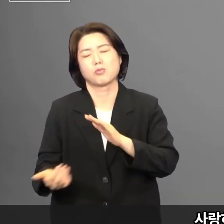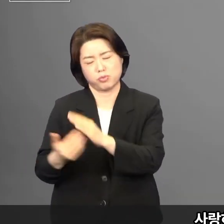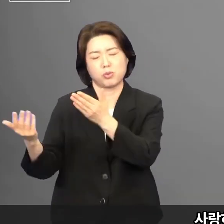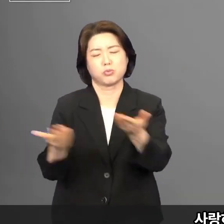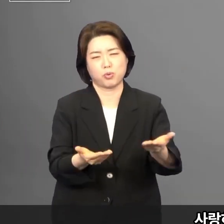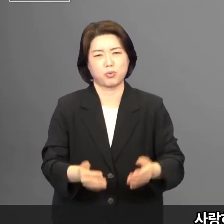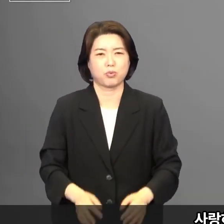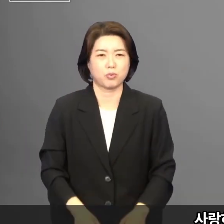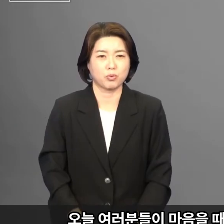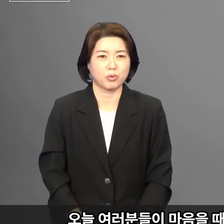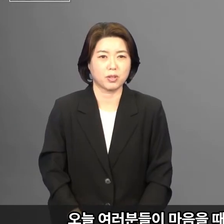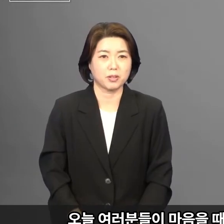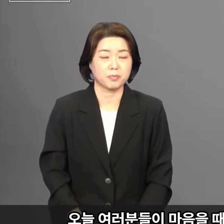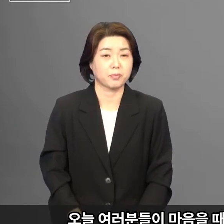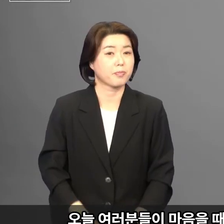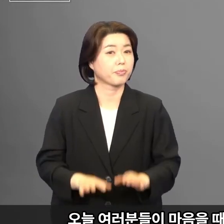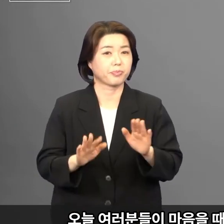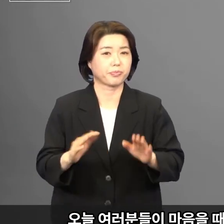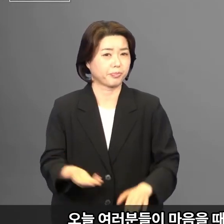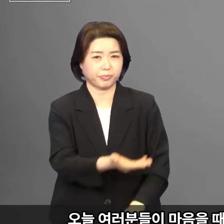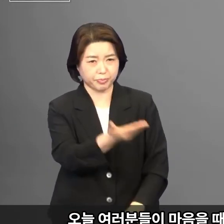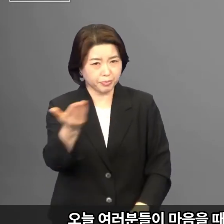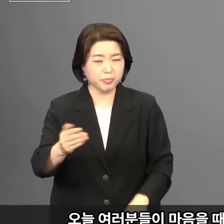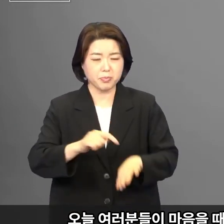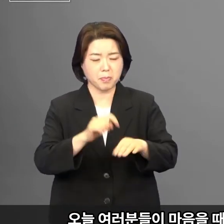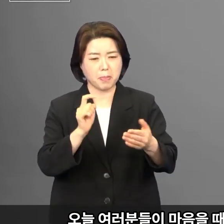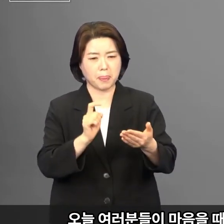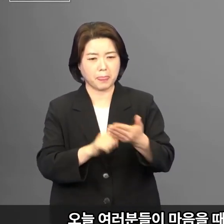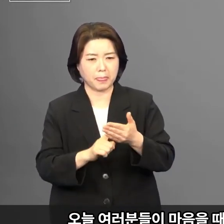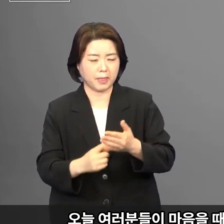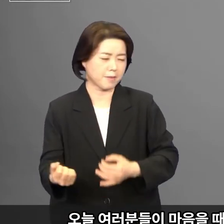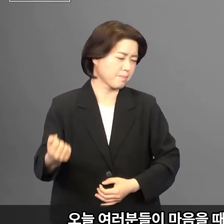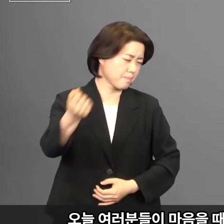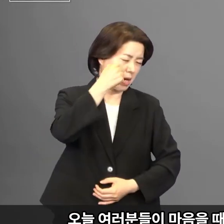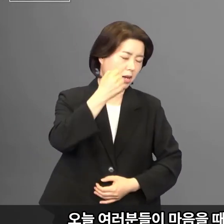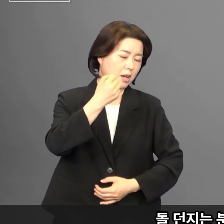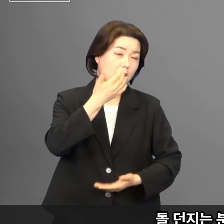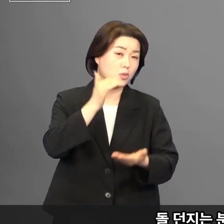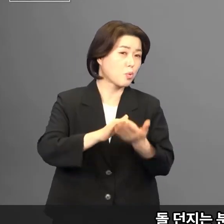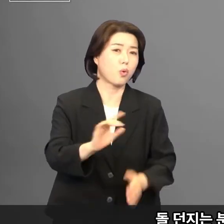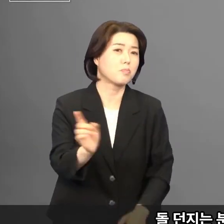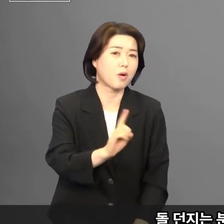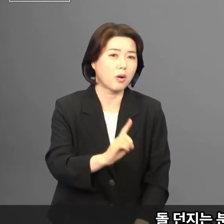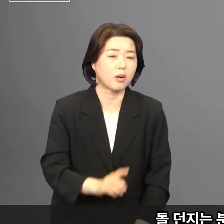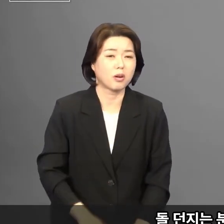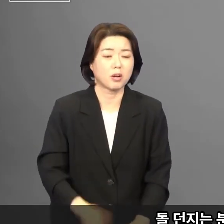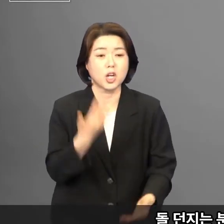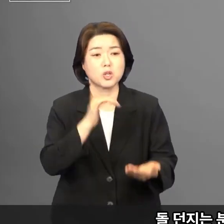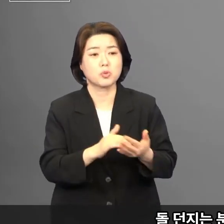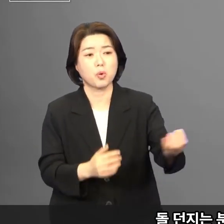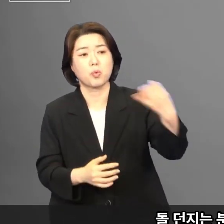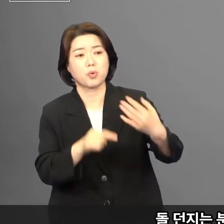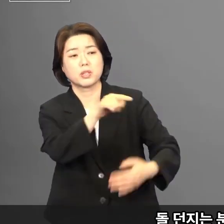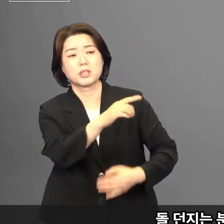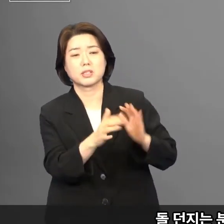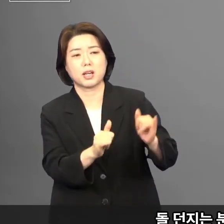여러분, 오늘 여러분들의 마음을 때리고 있는 돌멩이는 무엇입니까? 돌 던지는 분 미워하지